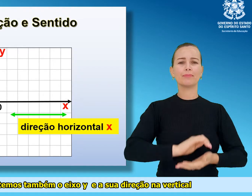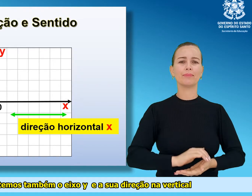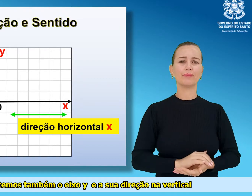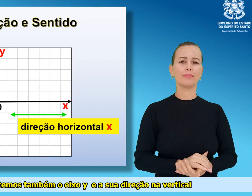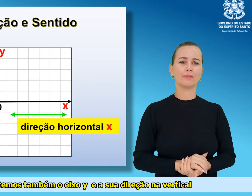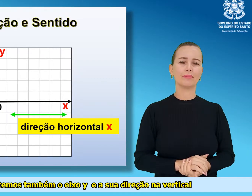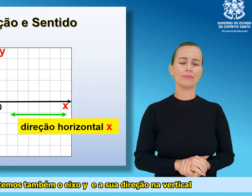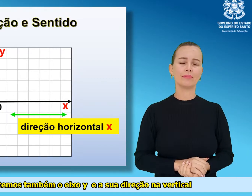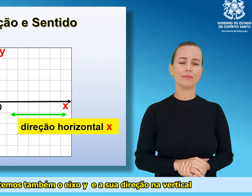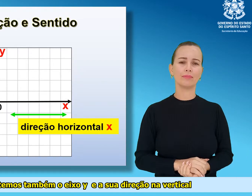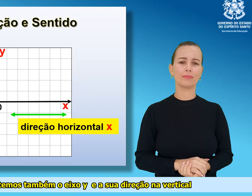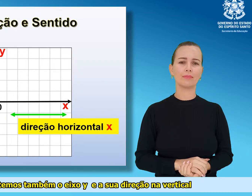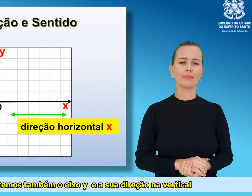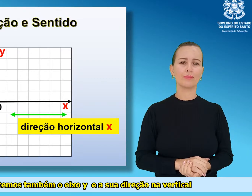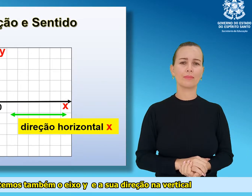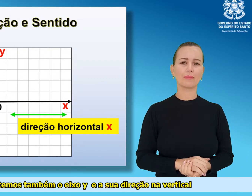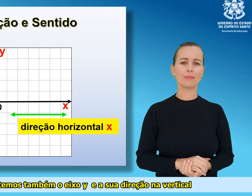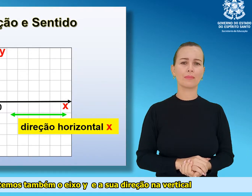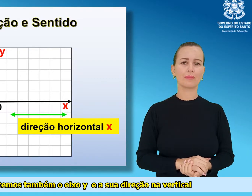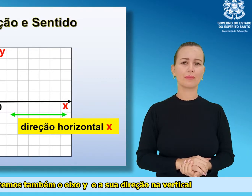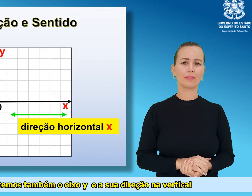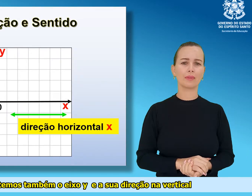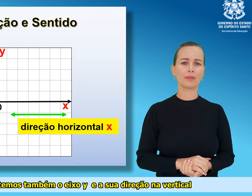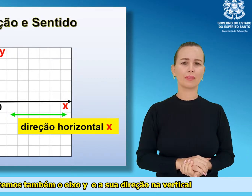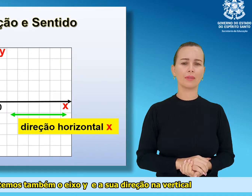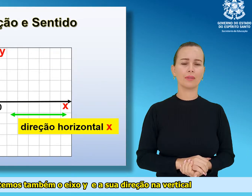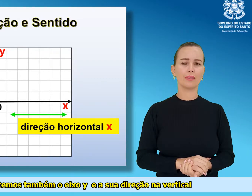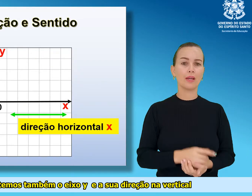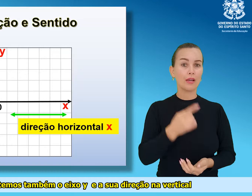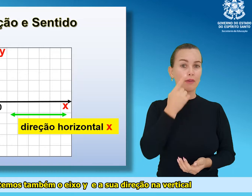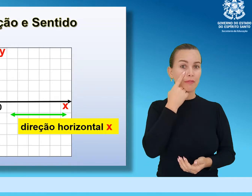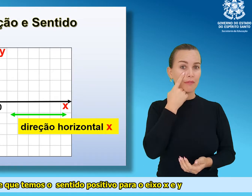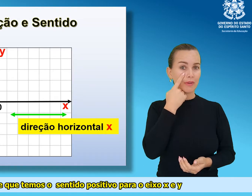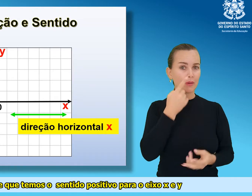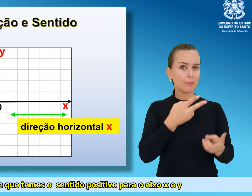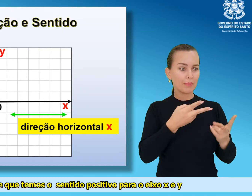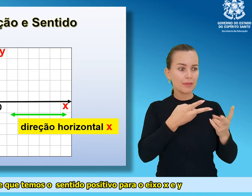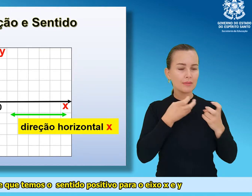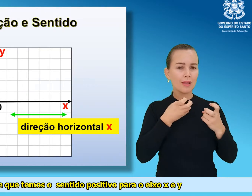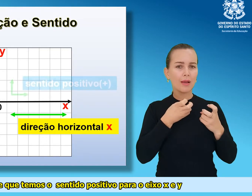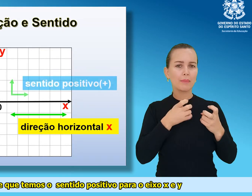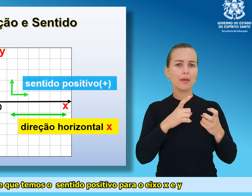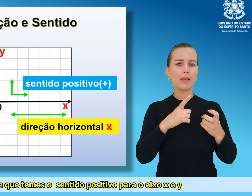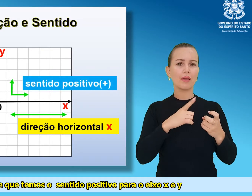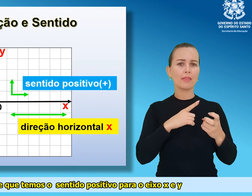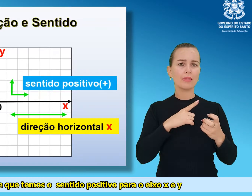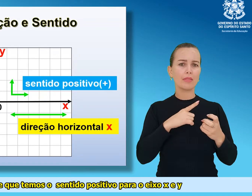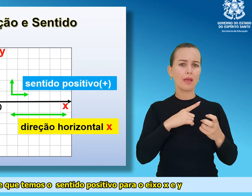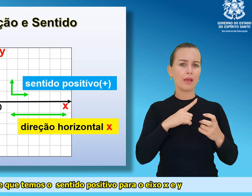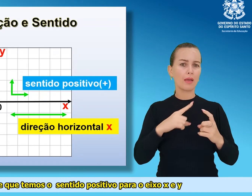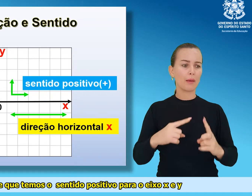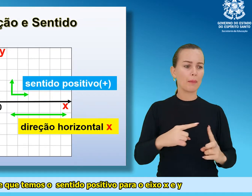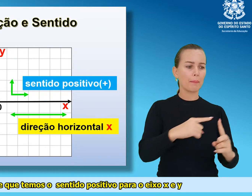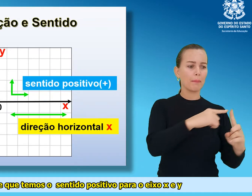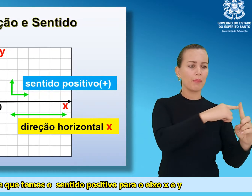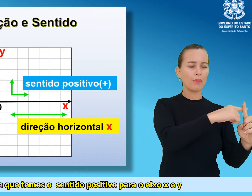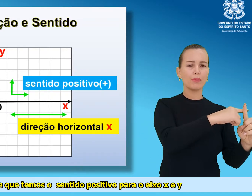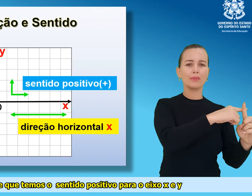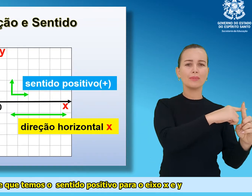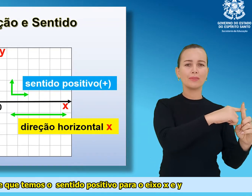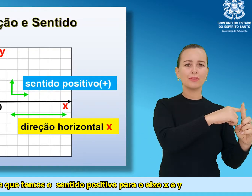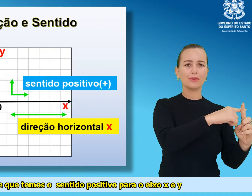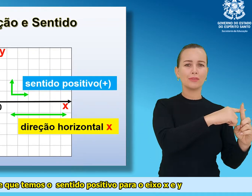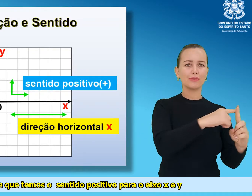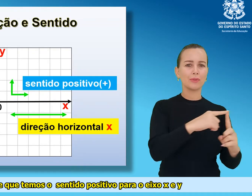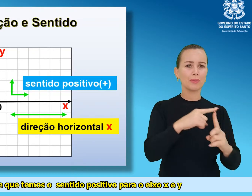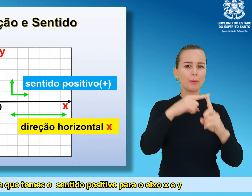eixo y e a sua direção na vertical. Observe que temos o sentido positivo